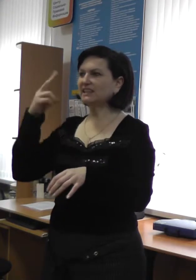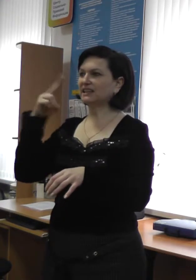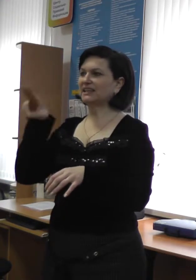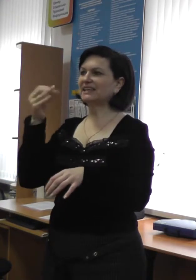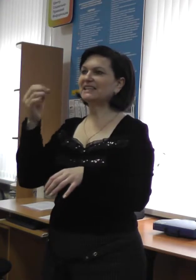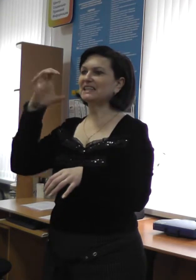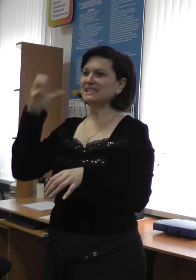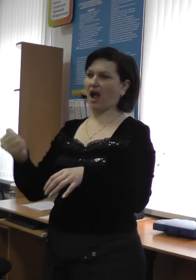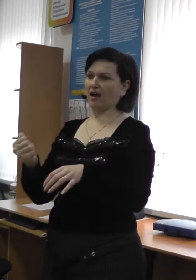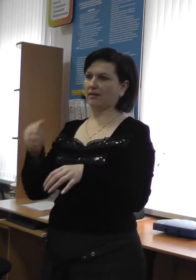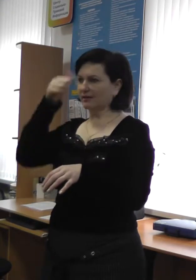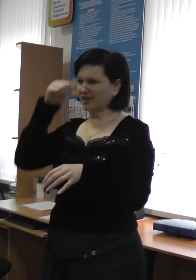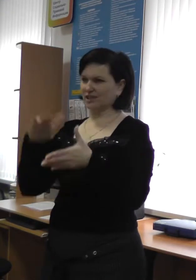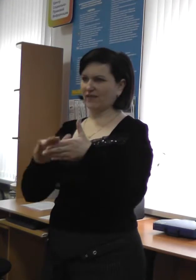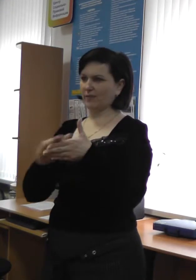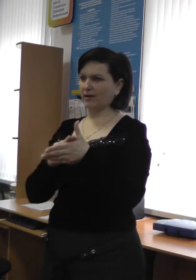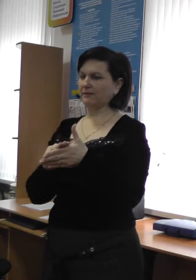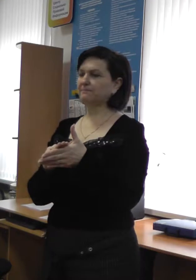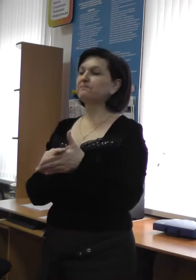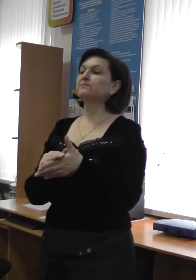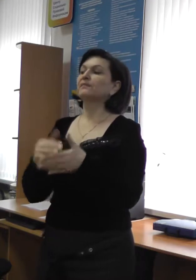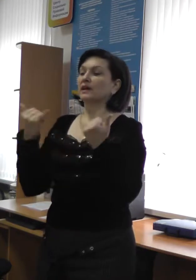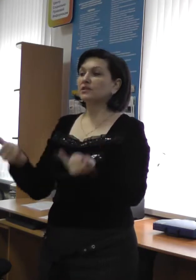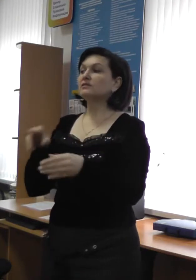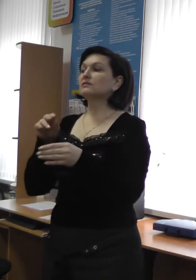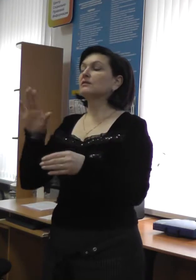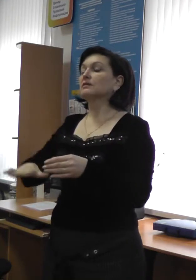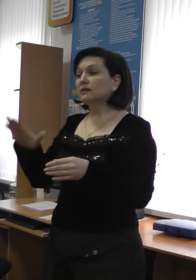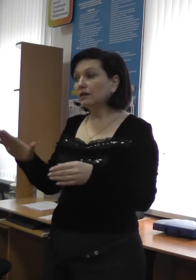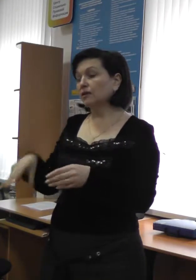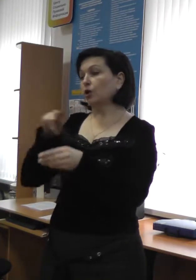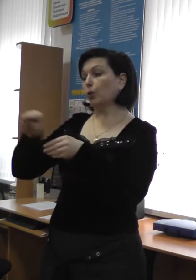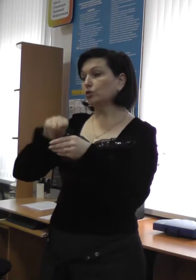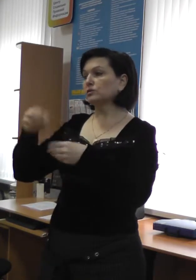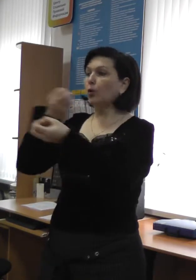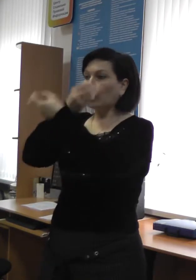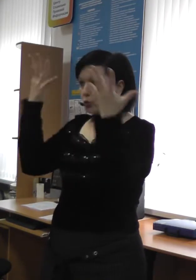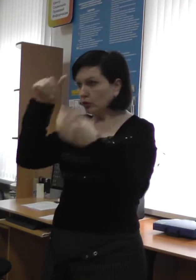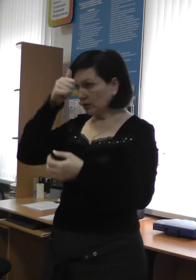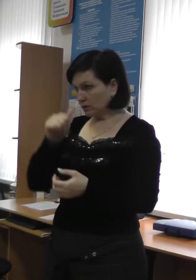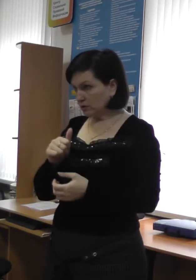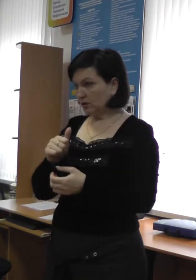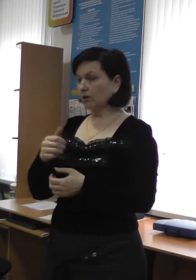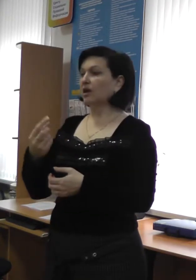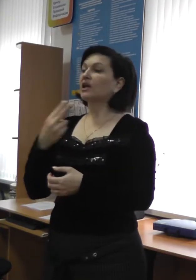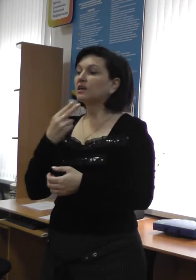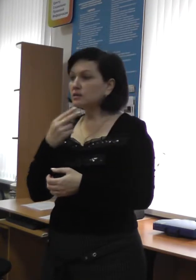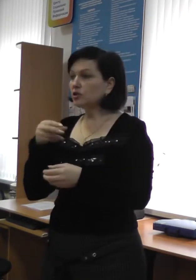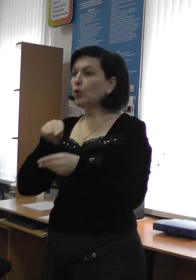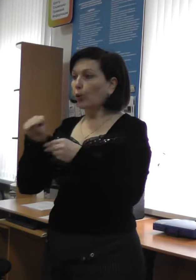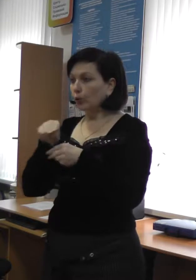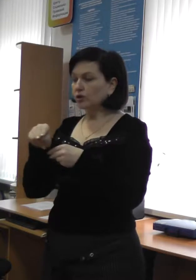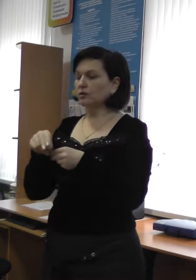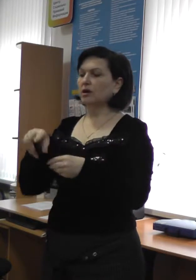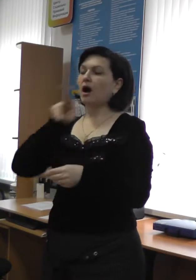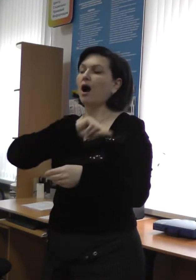Взрослые и дети в ней осваивают греческий язык и приобщаются к греческой культуре совершенно бесплатно. Работают